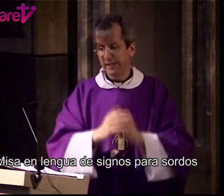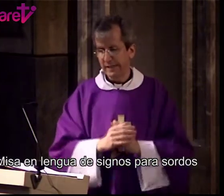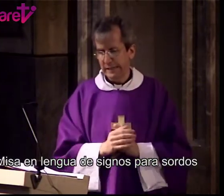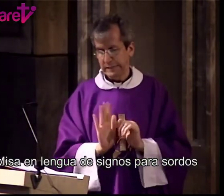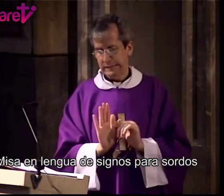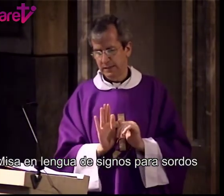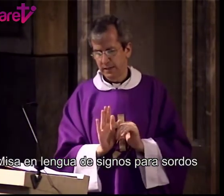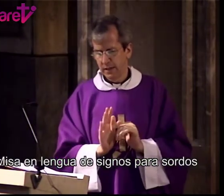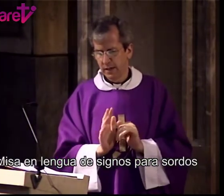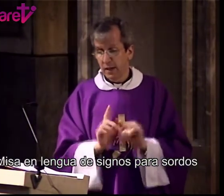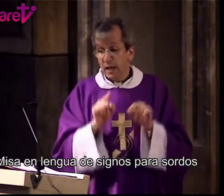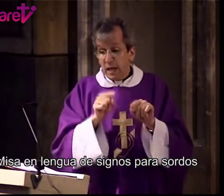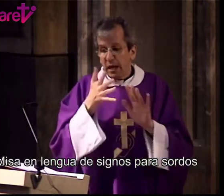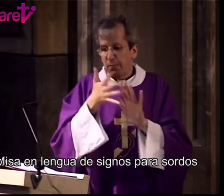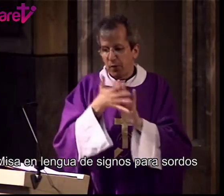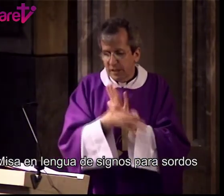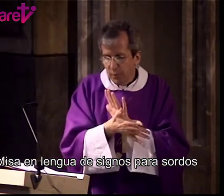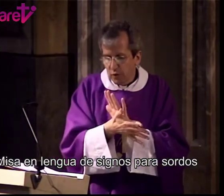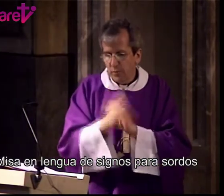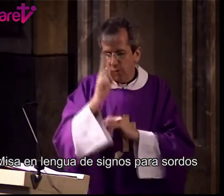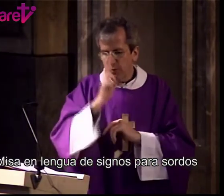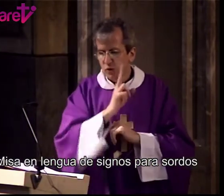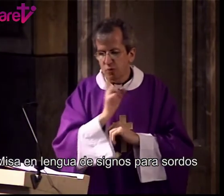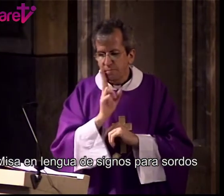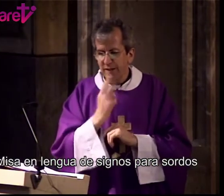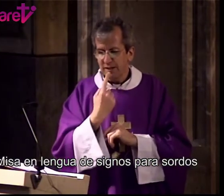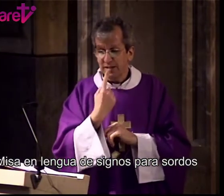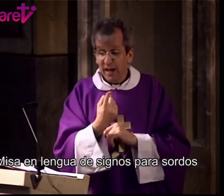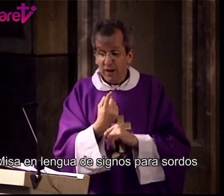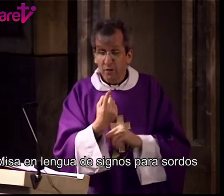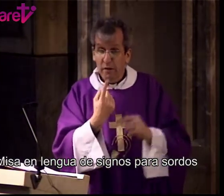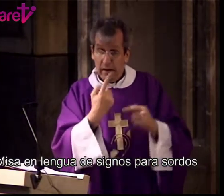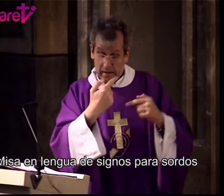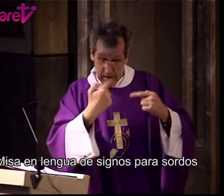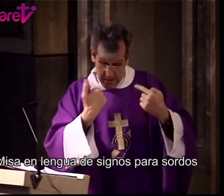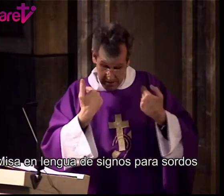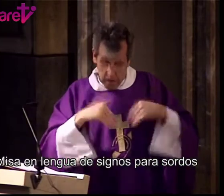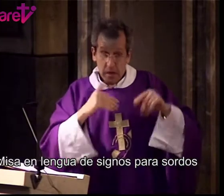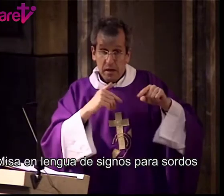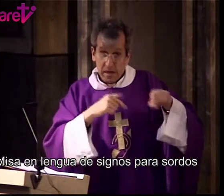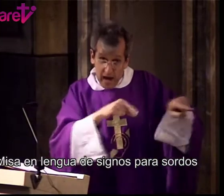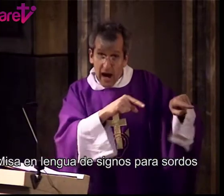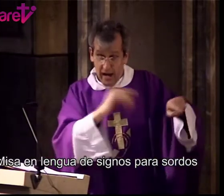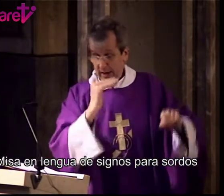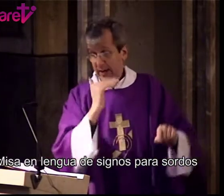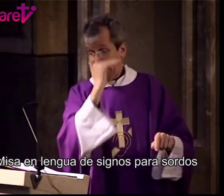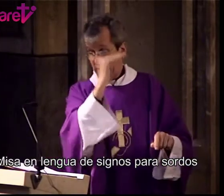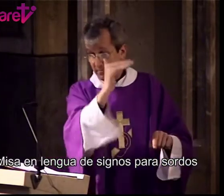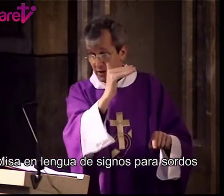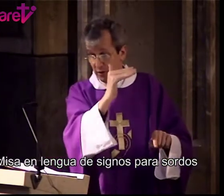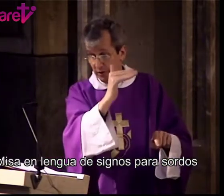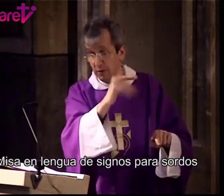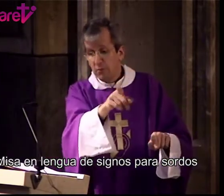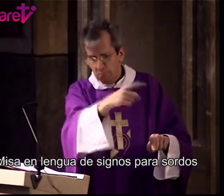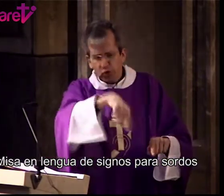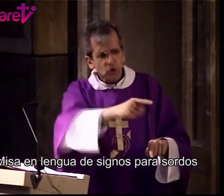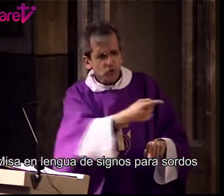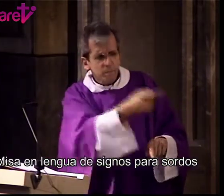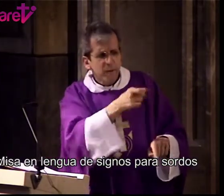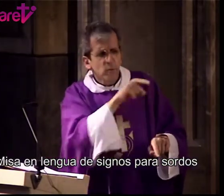Mesías. Y por ese motivo sus padres dijeron: ya es mayor, vosotros